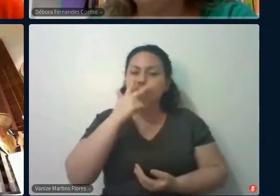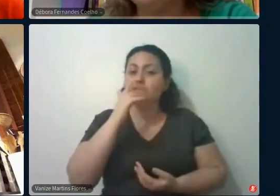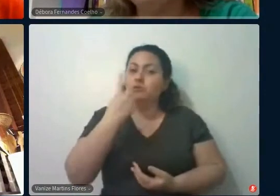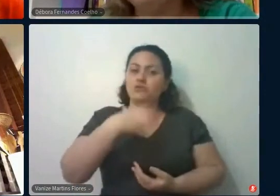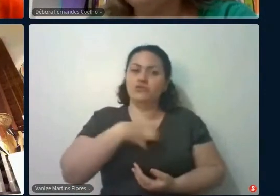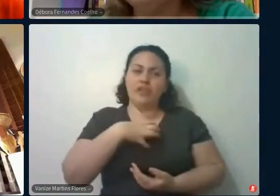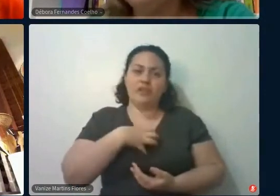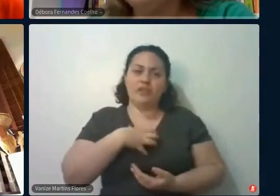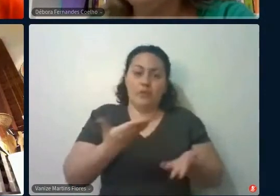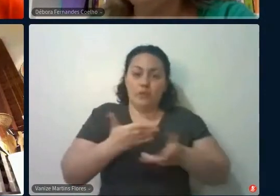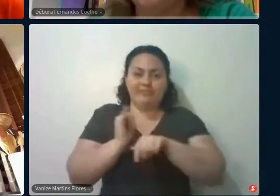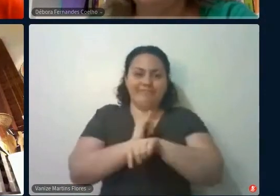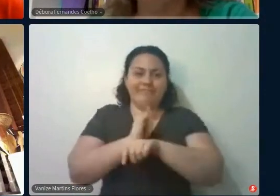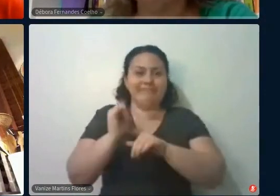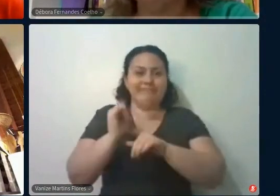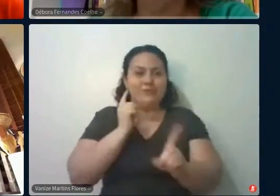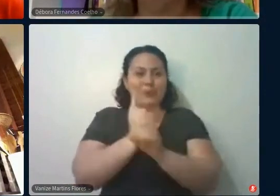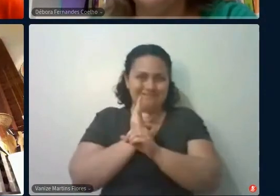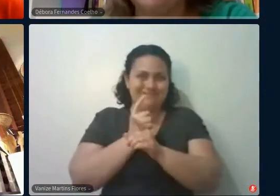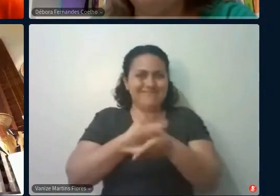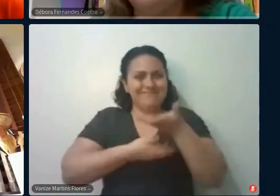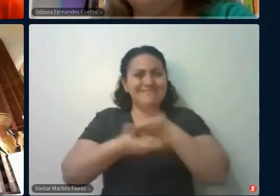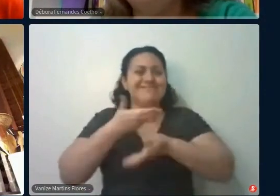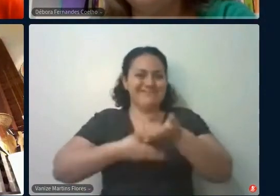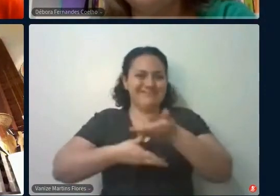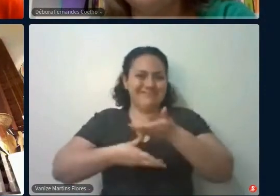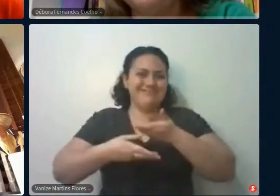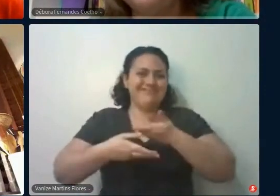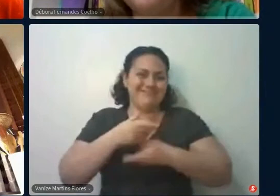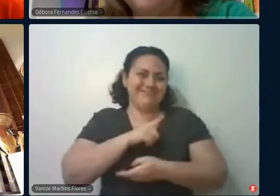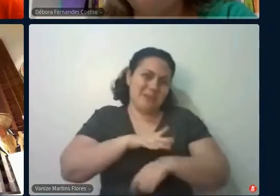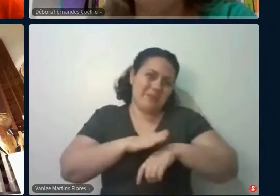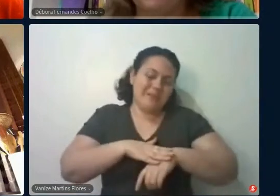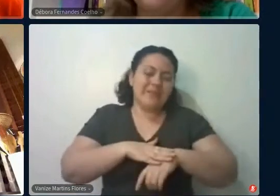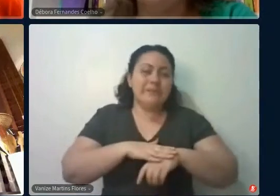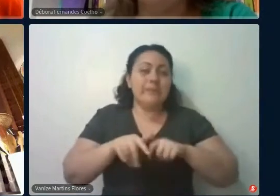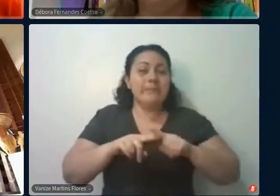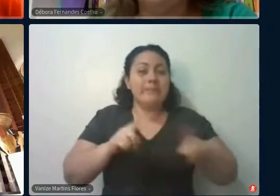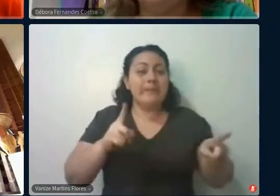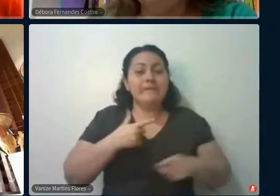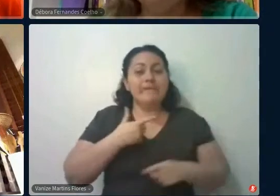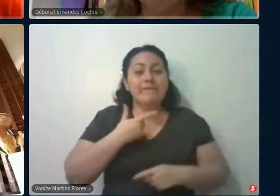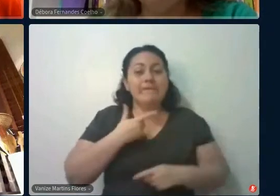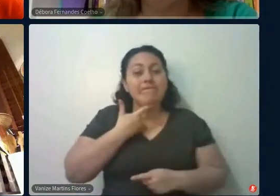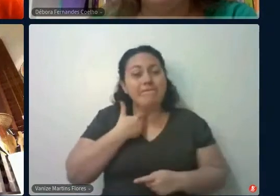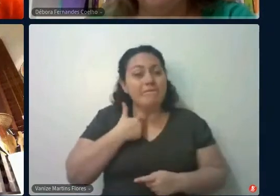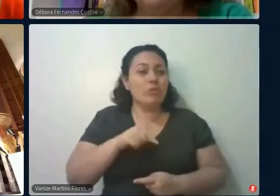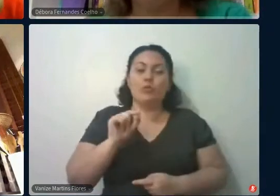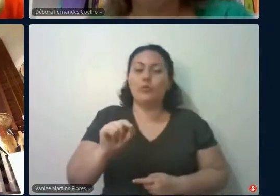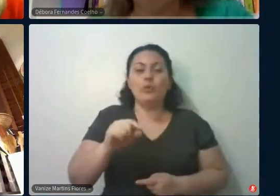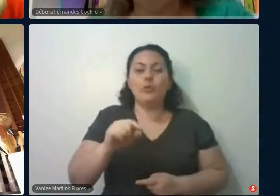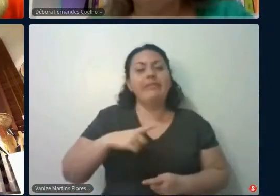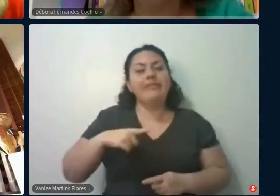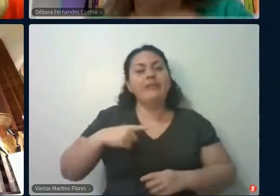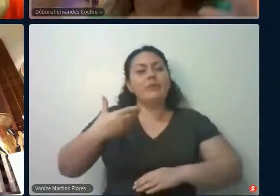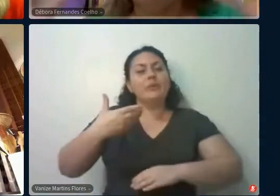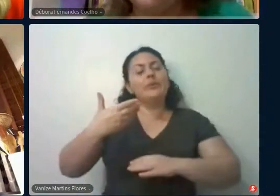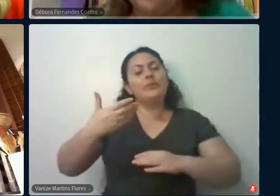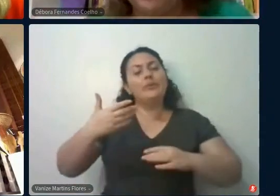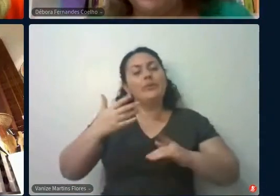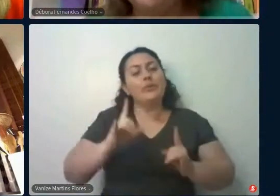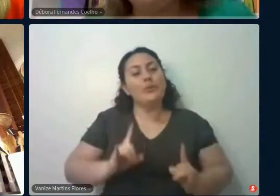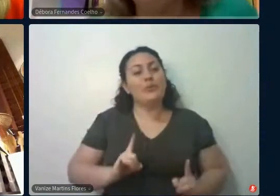nós temos de nos encontrar, né, mas a vontade era que os corredores da UFSC